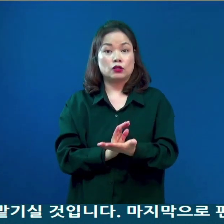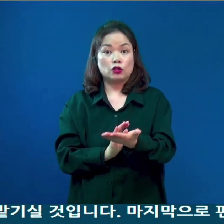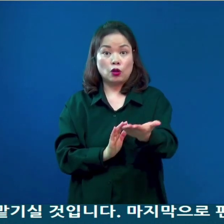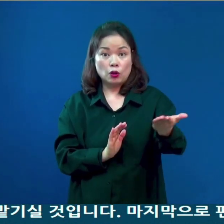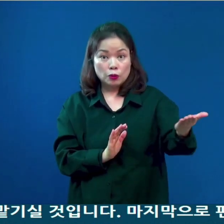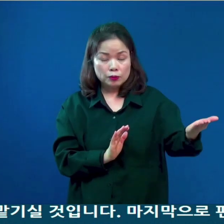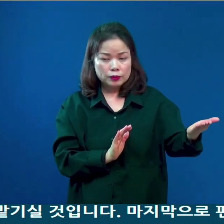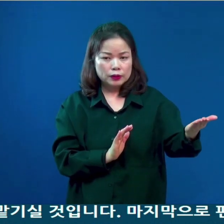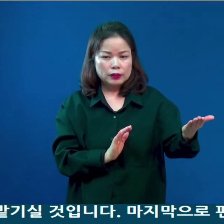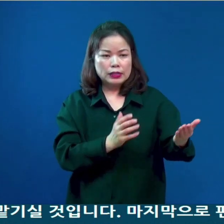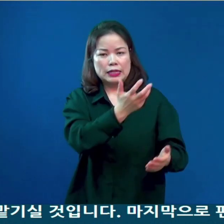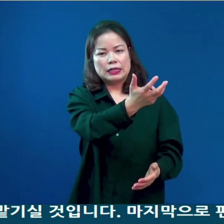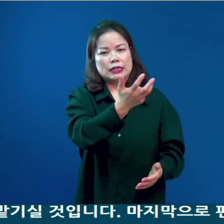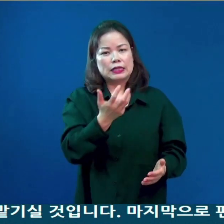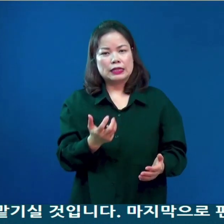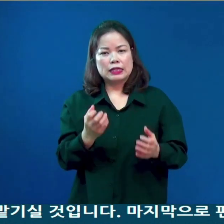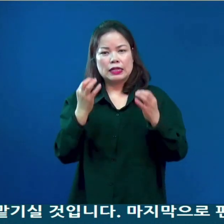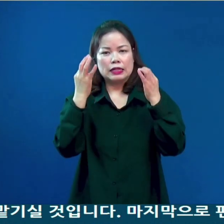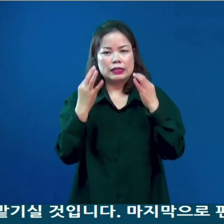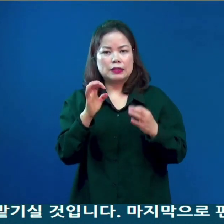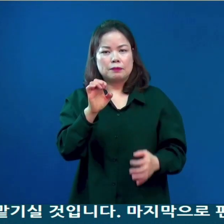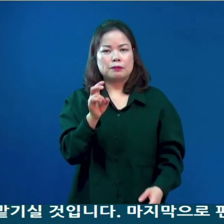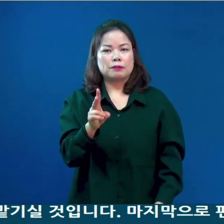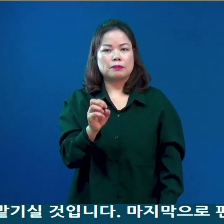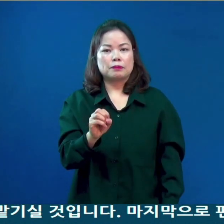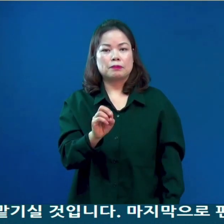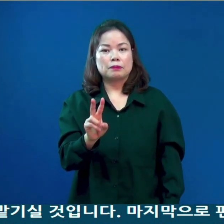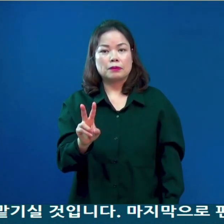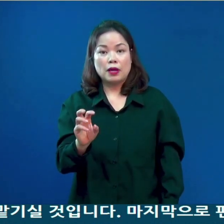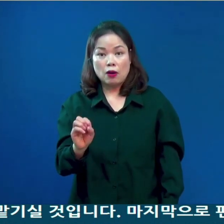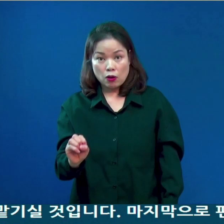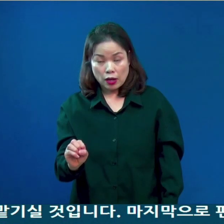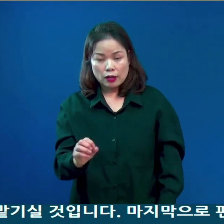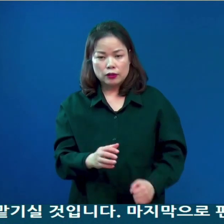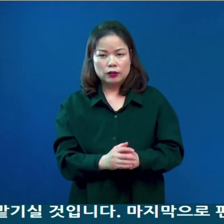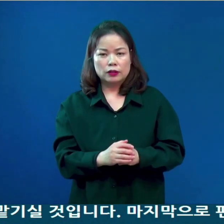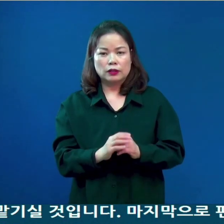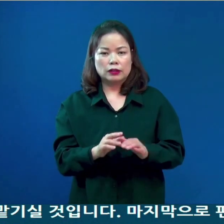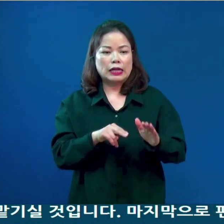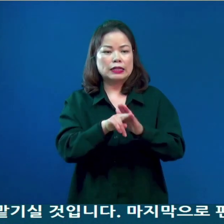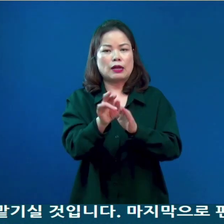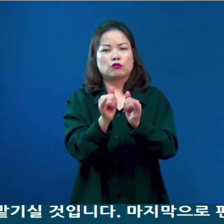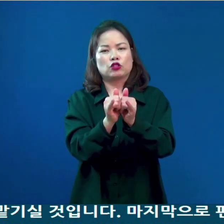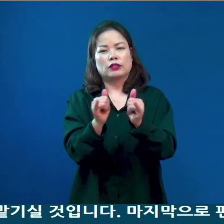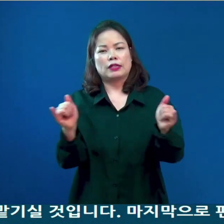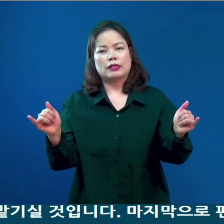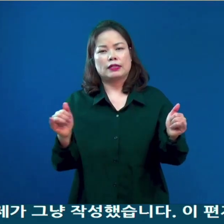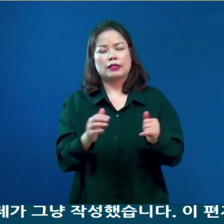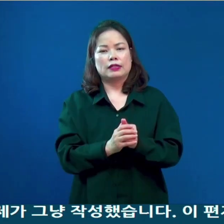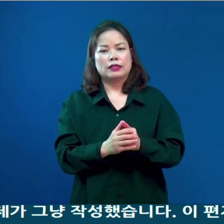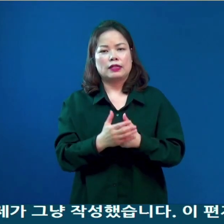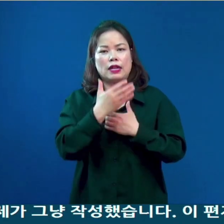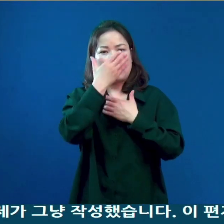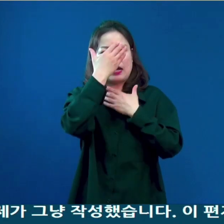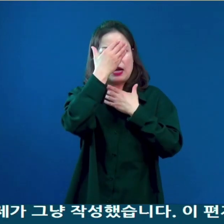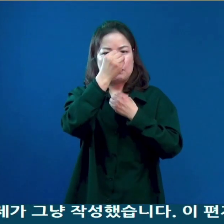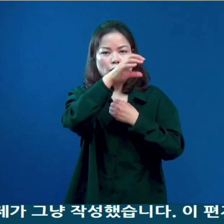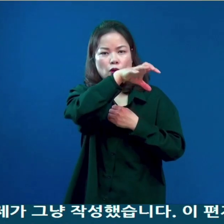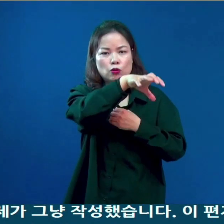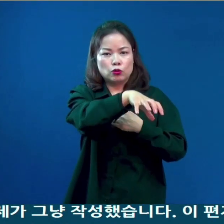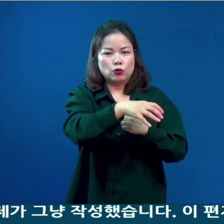여러분들을 실향민을 김평양으로 했고 이번에 오시는 우리 탈북민들을 함경도의 한